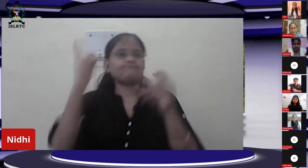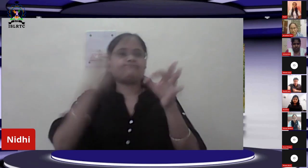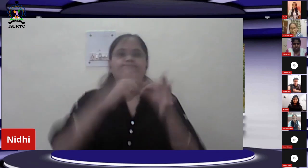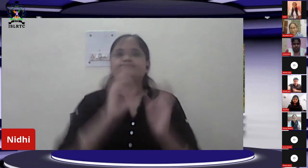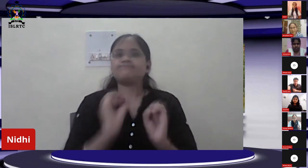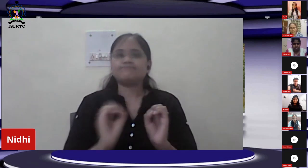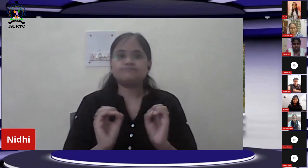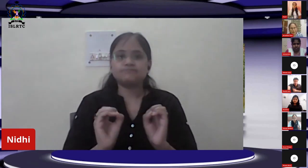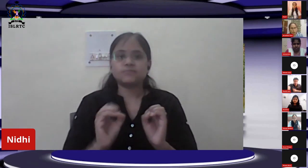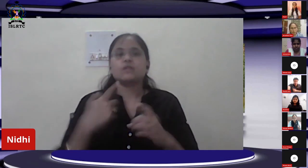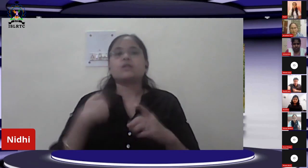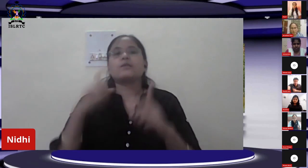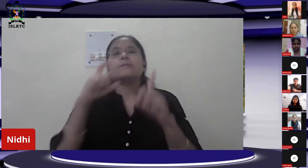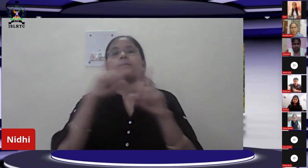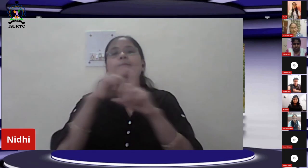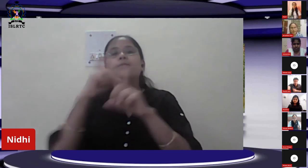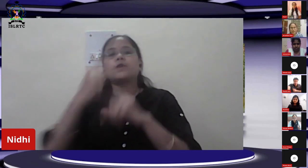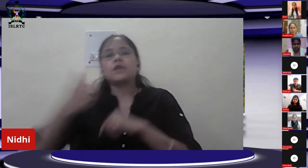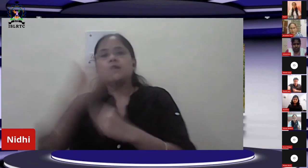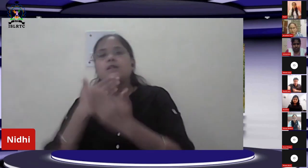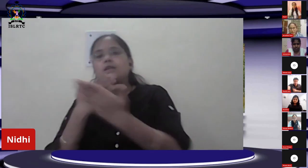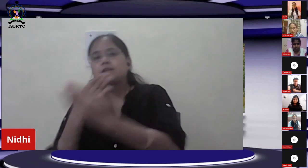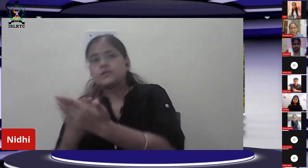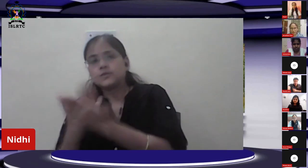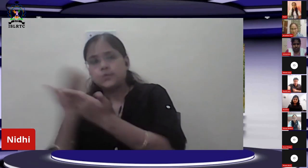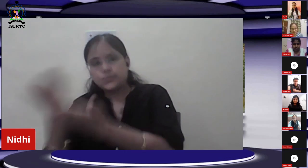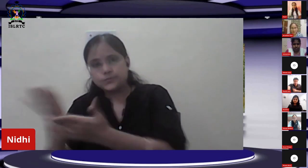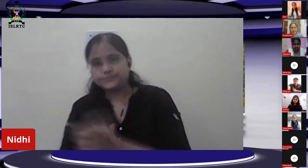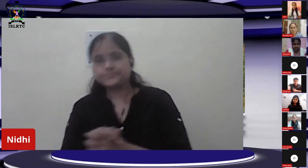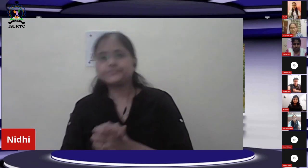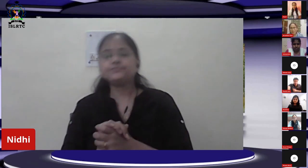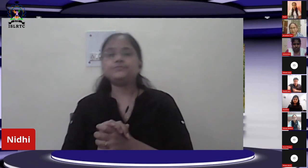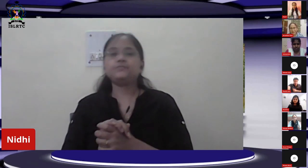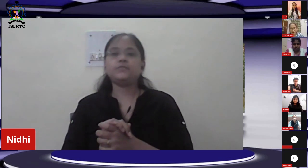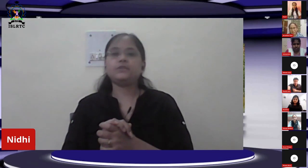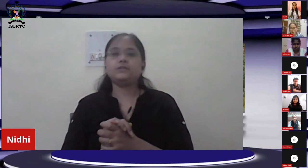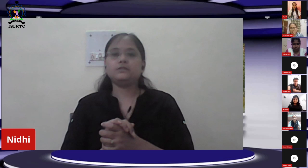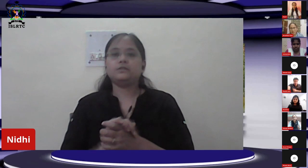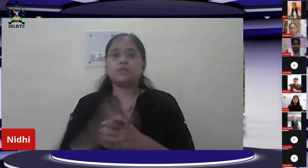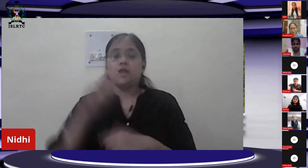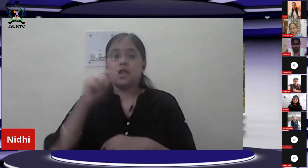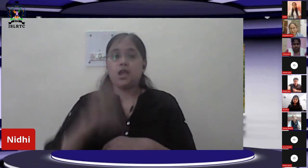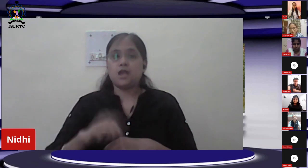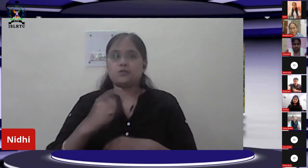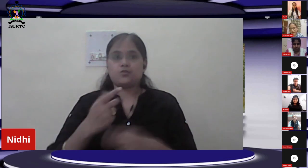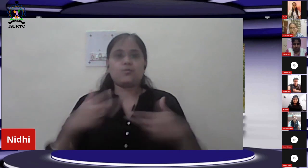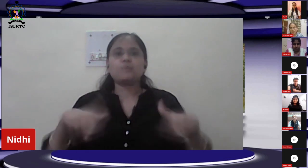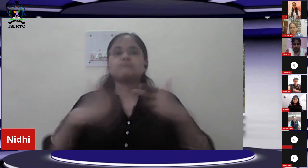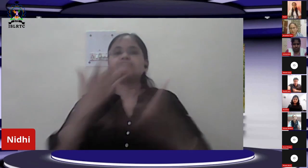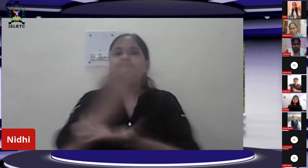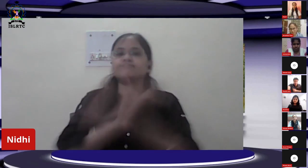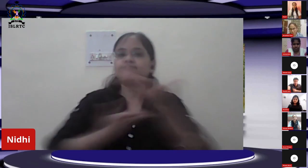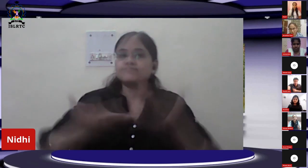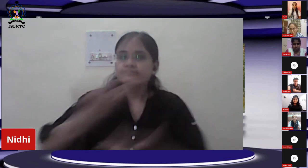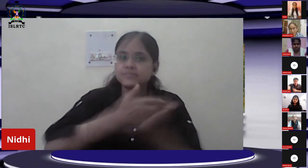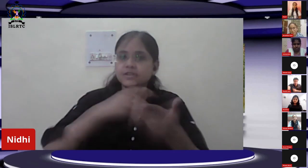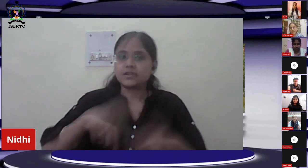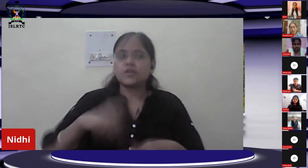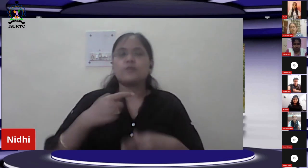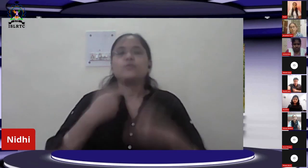सर के लिए भी थैंक यू बोलना चाहूंगी कि इस ये आज हमें ये प्लेटफॉर्म मिला और इसके बारे में हमने यहाँ पे खुलकर चर्चा की,